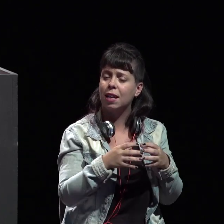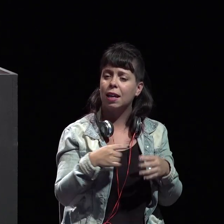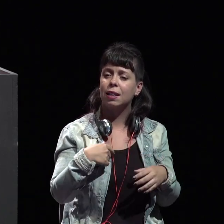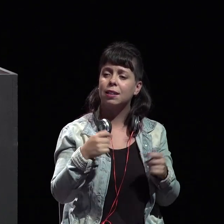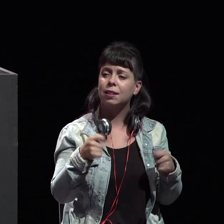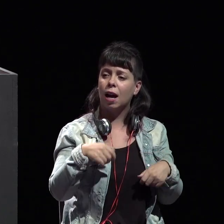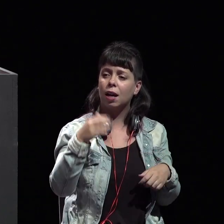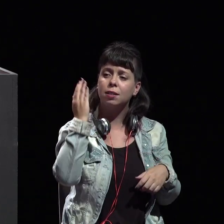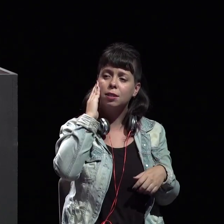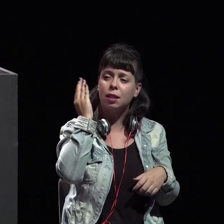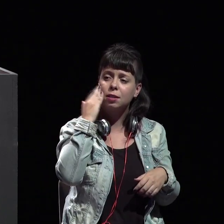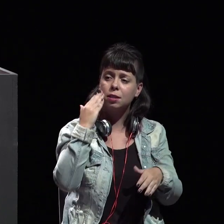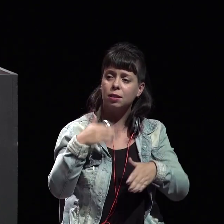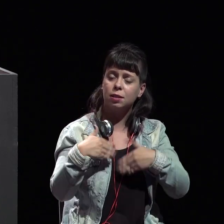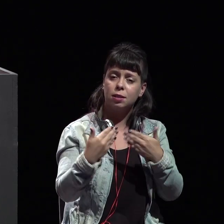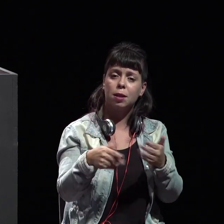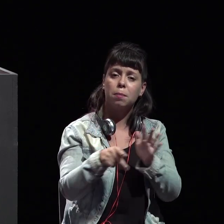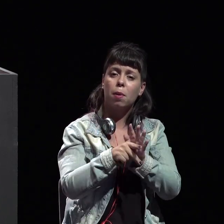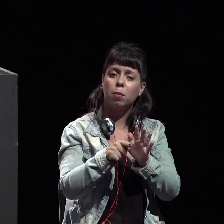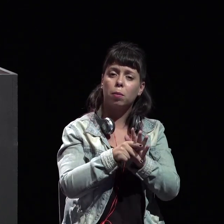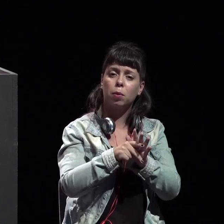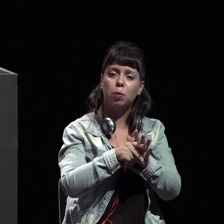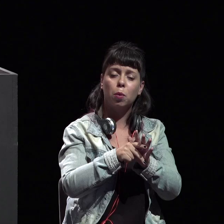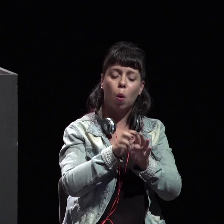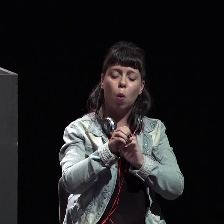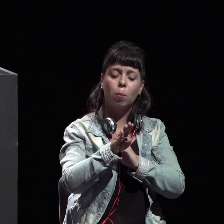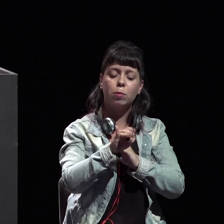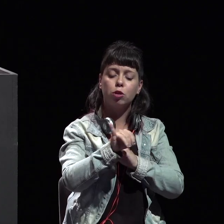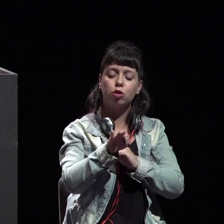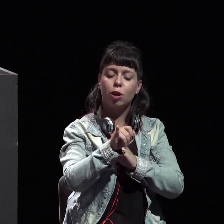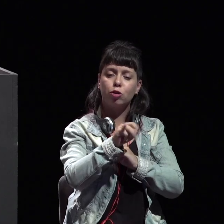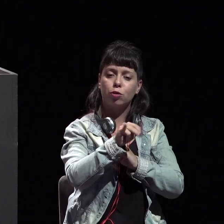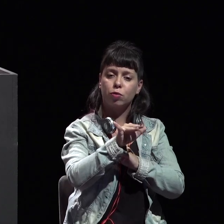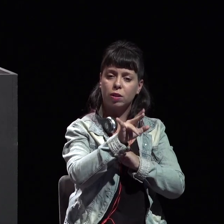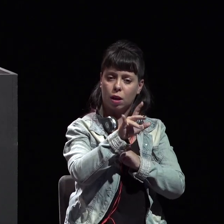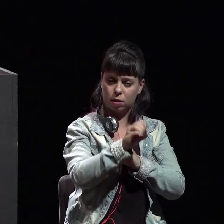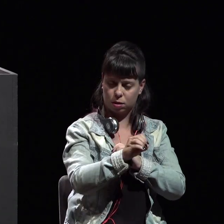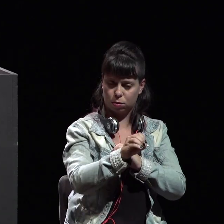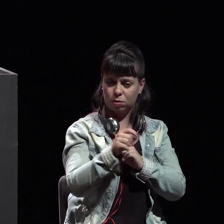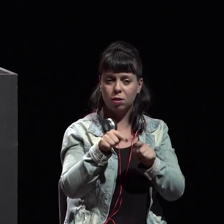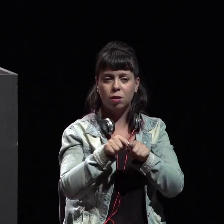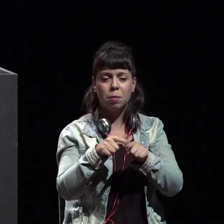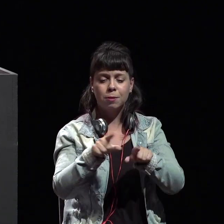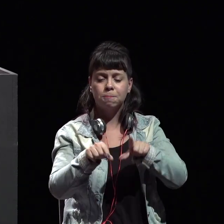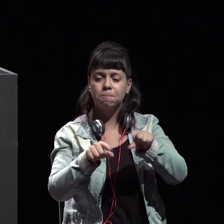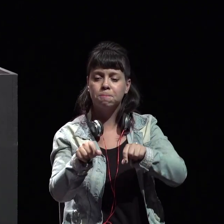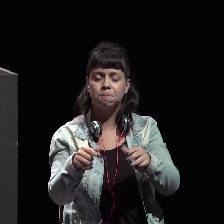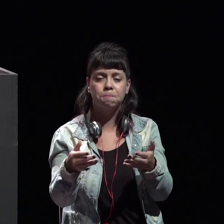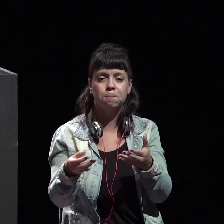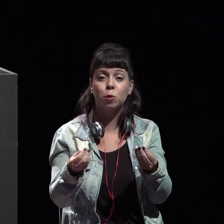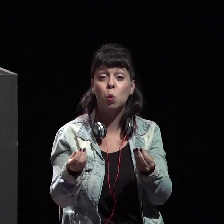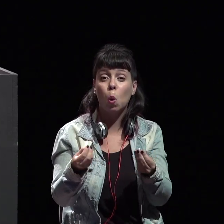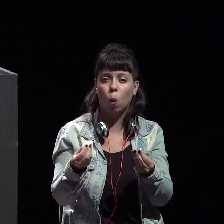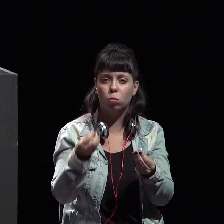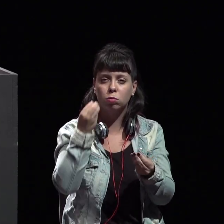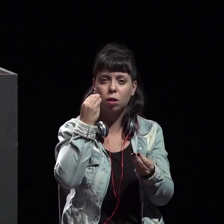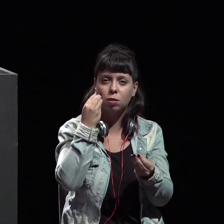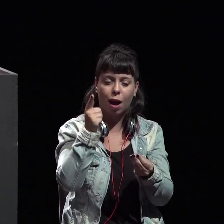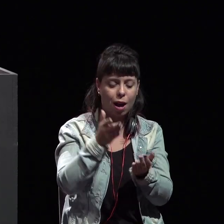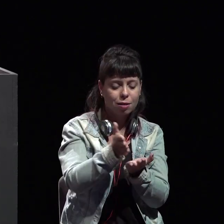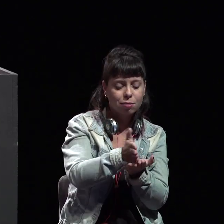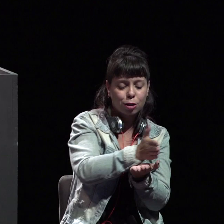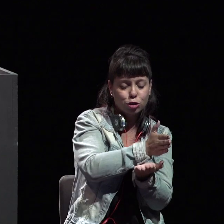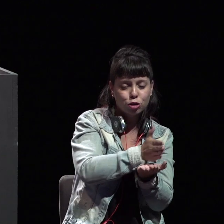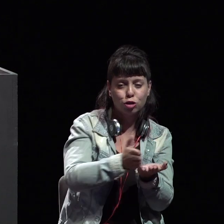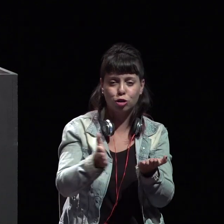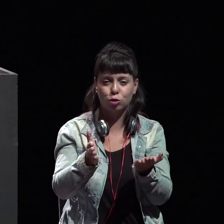compreensão decorrente dos processos de objetificação e o eclipsamento de tais alternativas, que são situadas nos interstícios e nas fronteiras